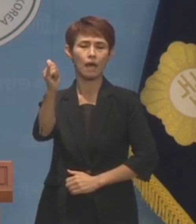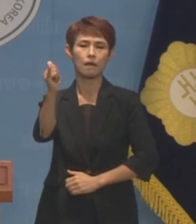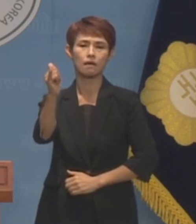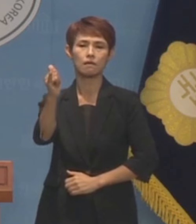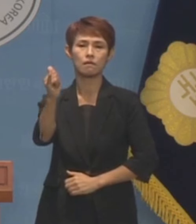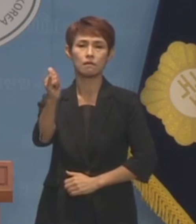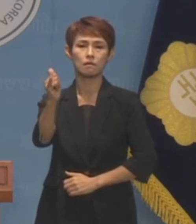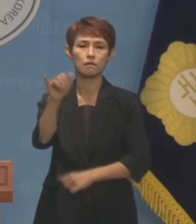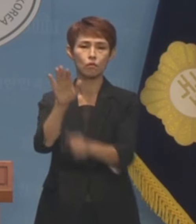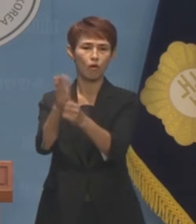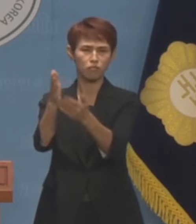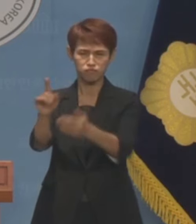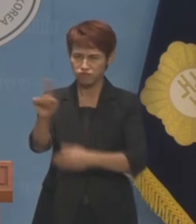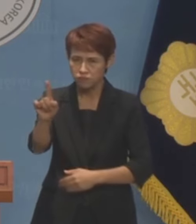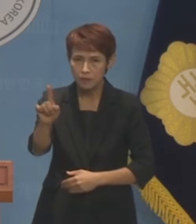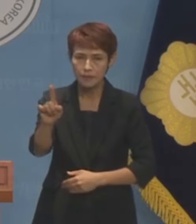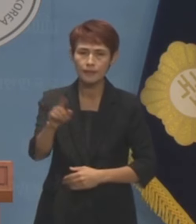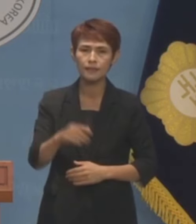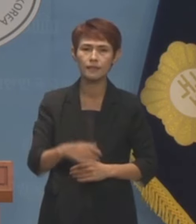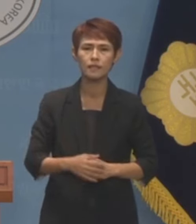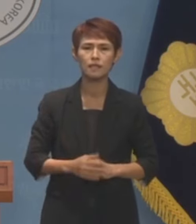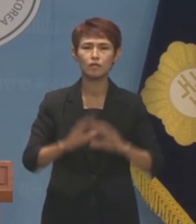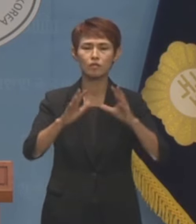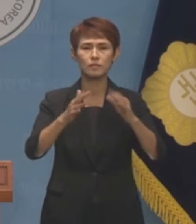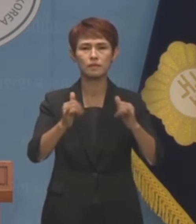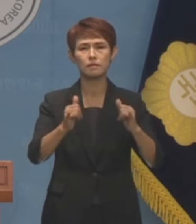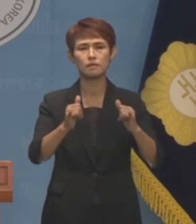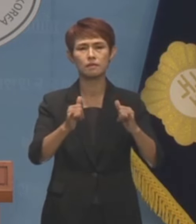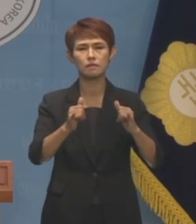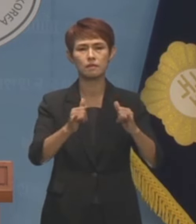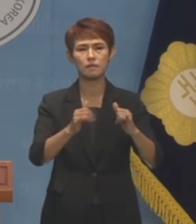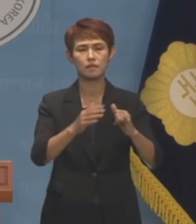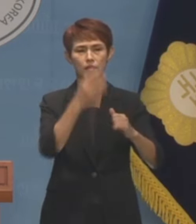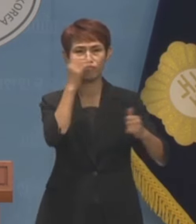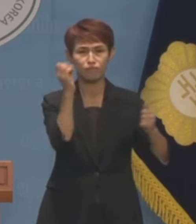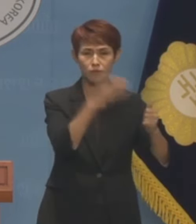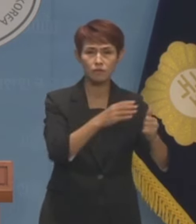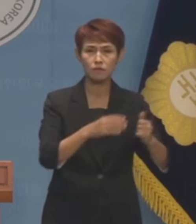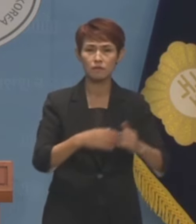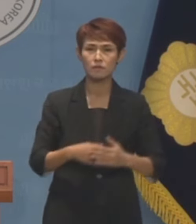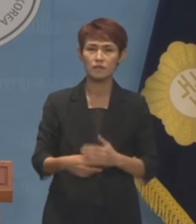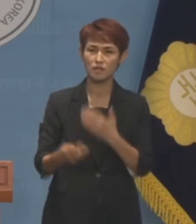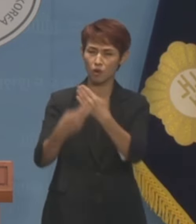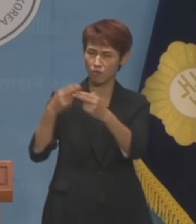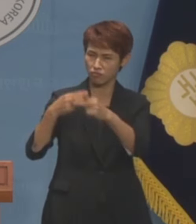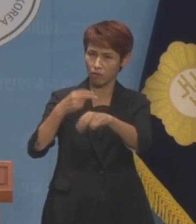패스라 국민의 목숨을 담보로 의료 농단을 이어가겠다는